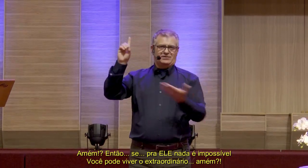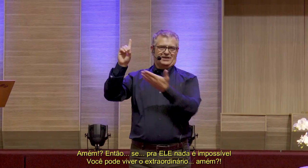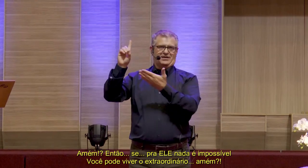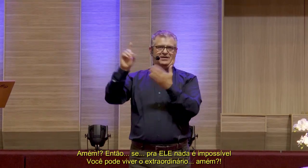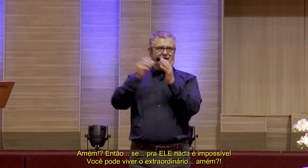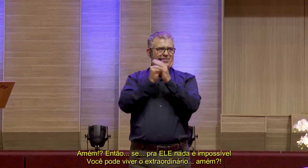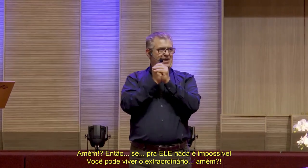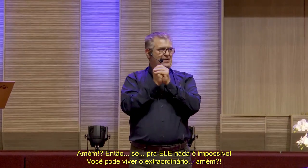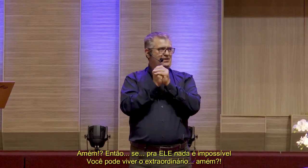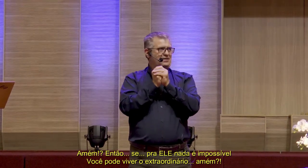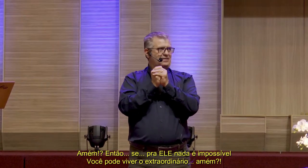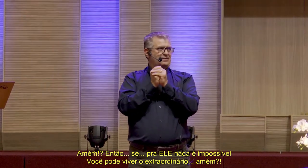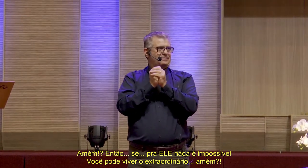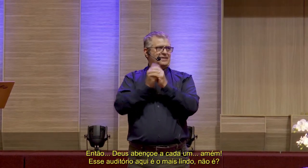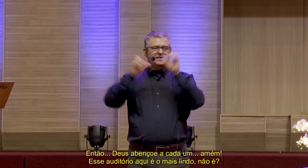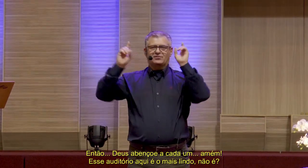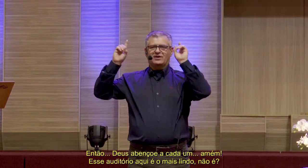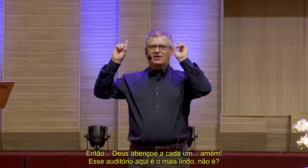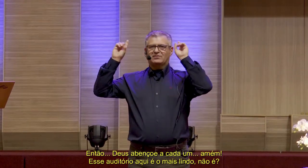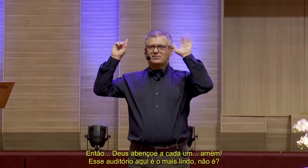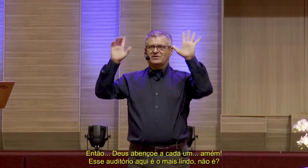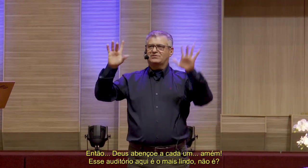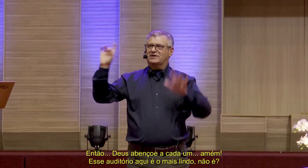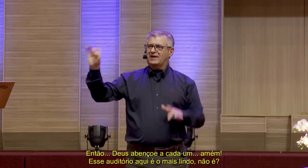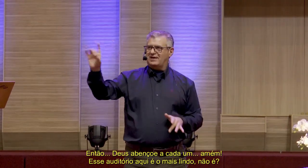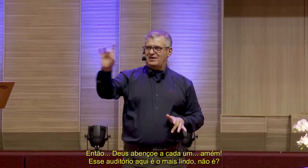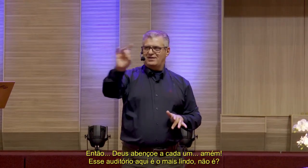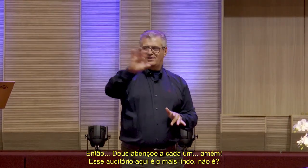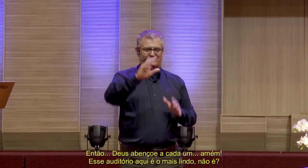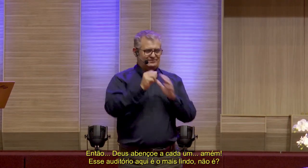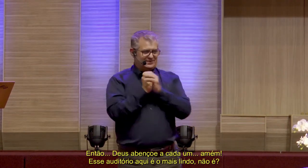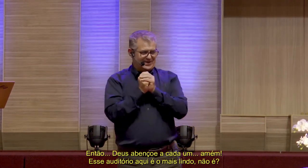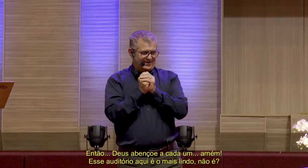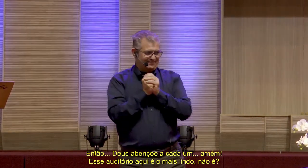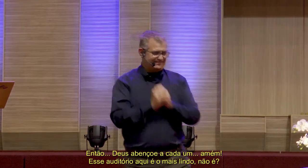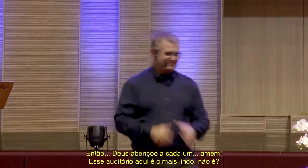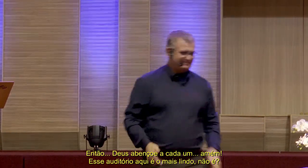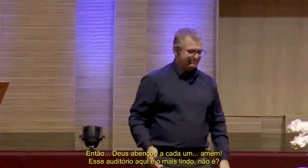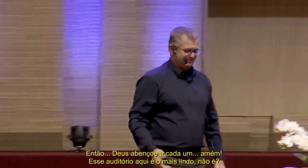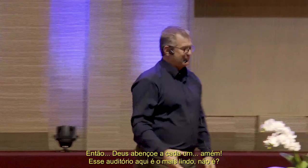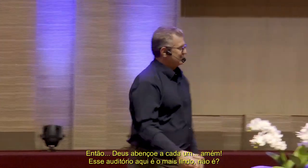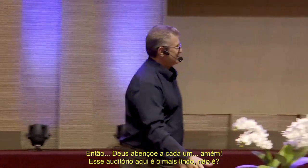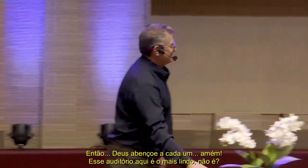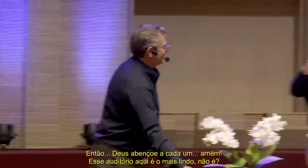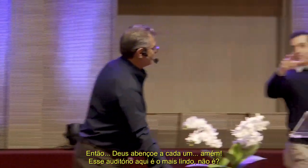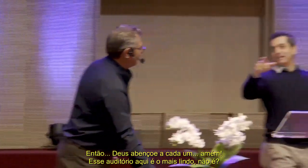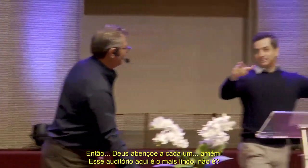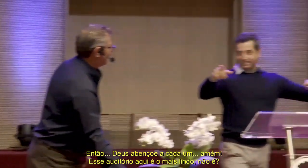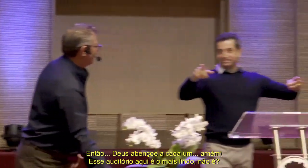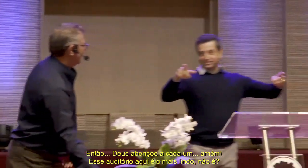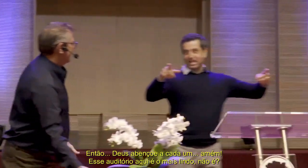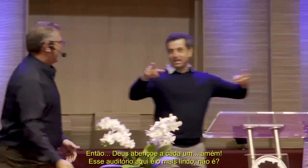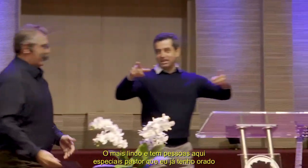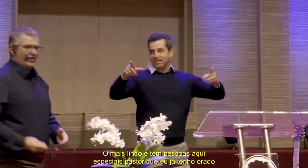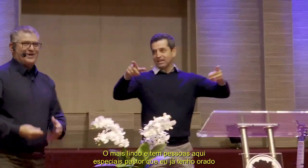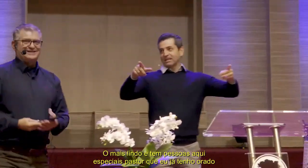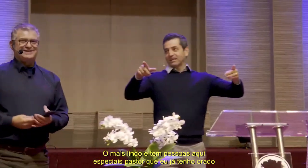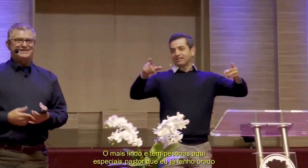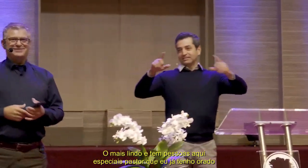dele. Amém? Então, Deus abençoe a cada um. Amém. Esse auditório aqui é o mais lindo, não é? É o mais lindo. E